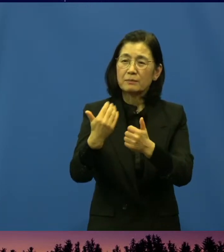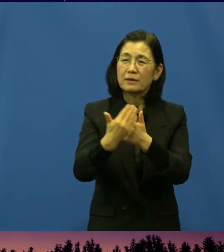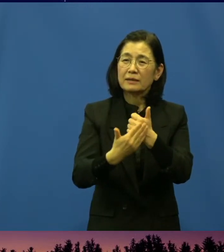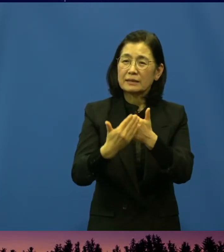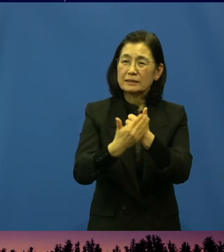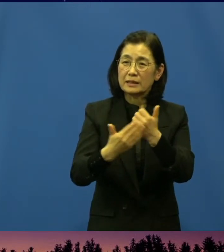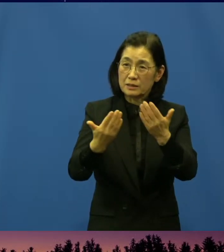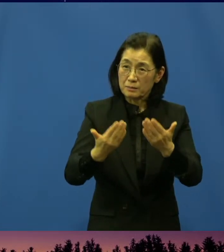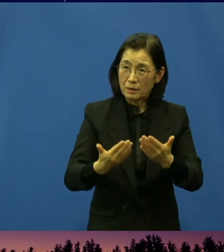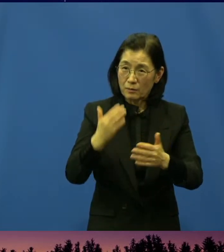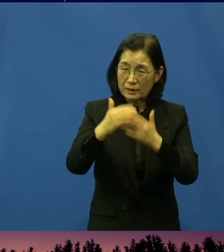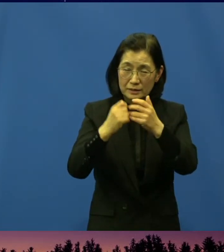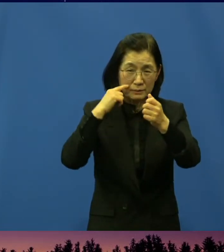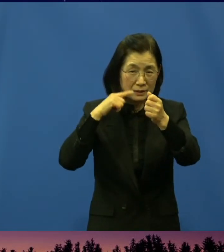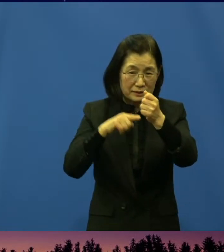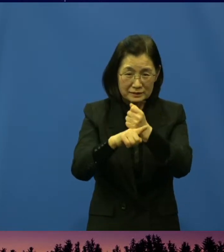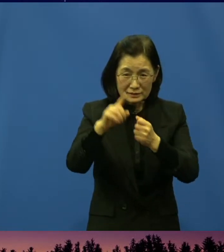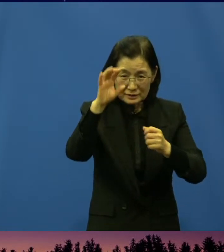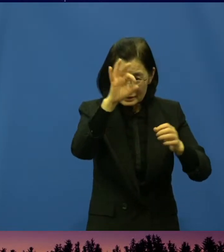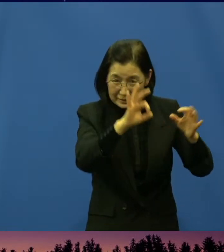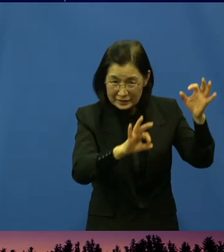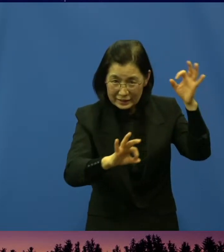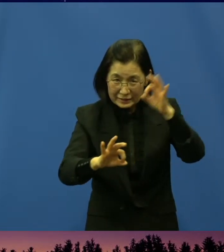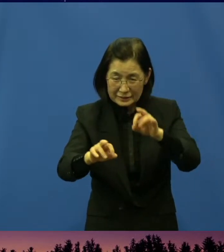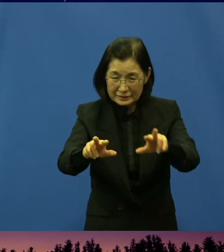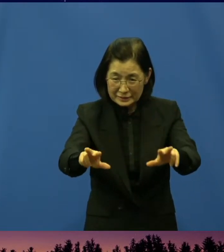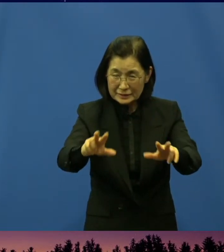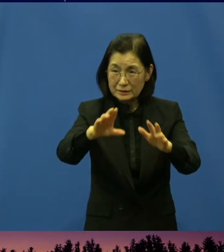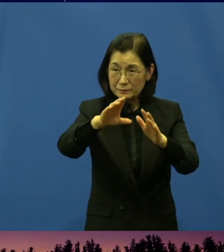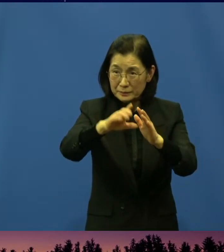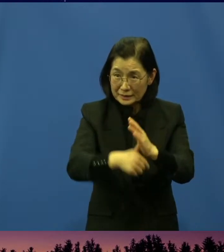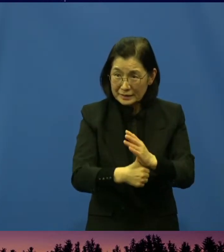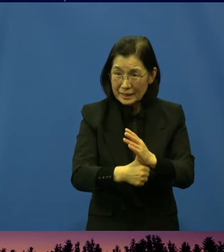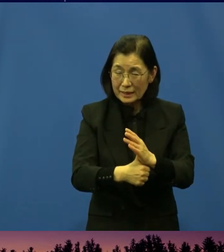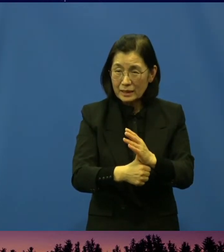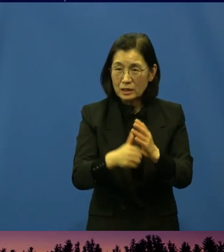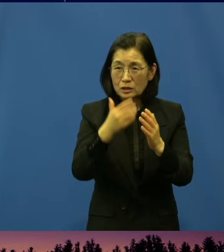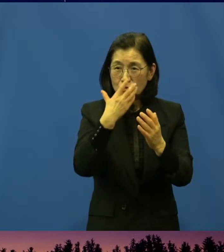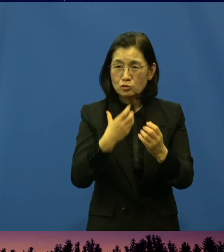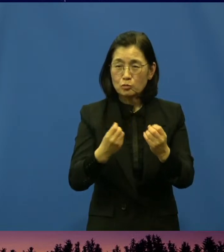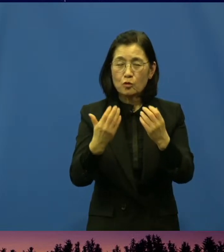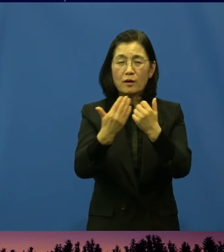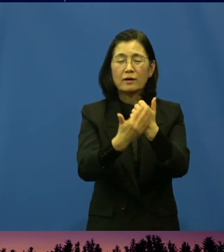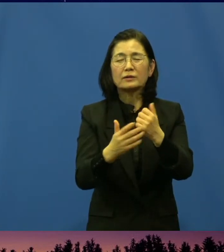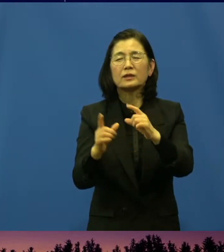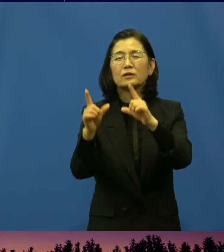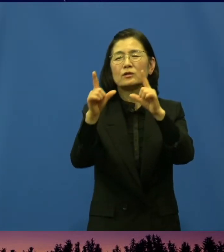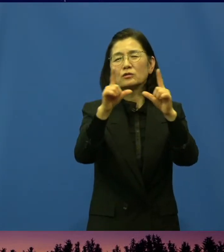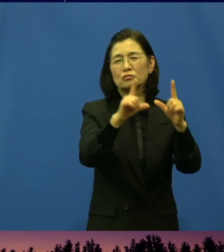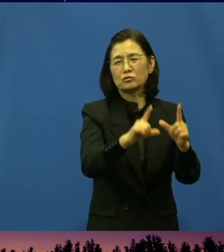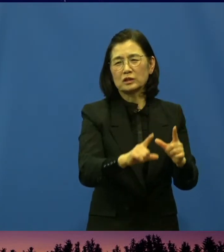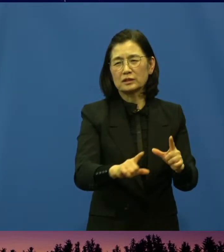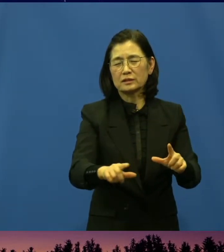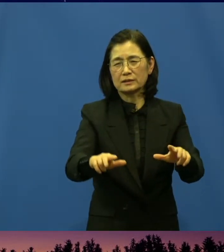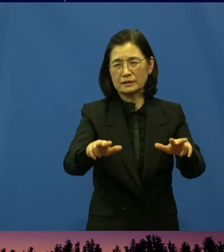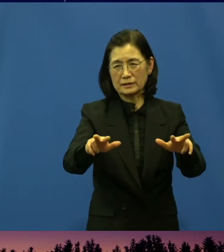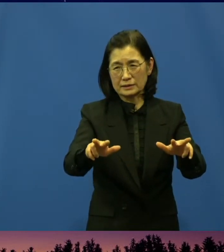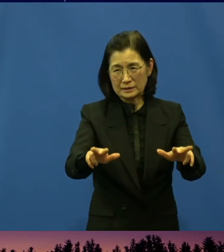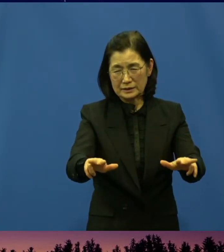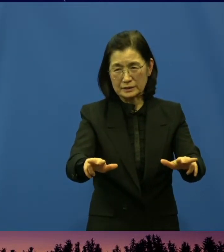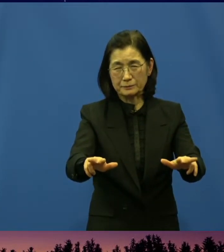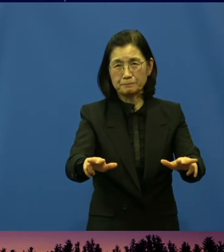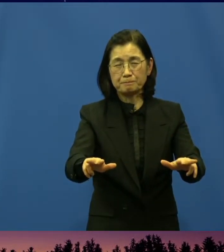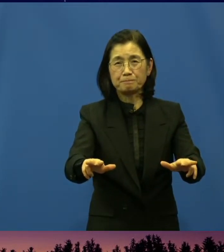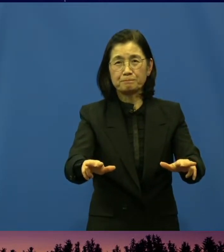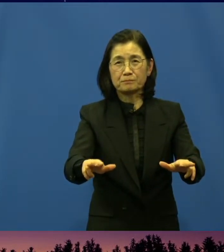뜻을 찾고 또 이 안에서 하나님의 블레싱, 축복과 은혜를 누리고 우리의 마음에 하나님이